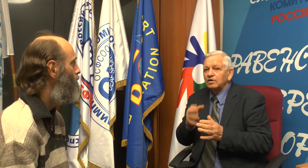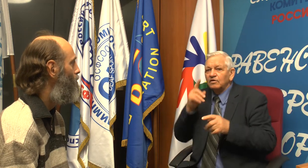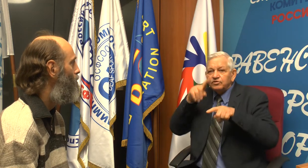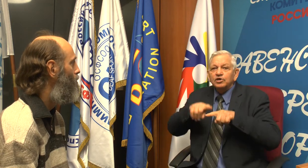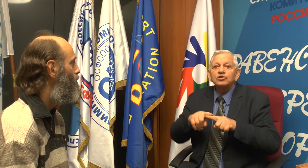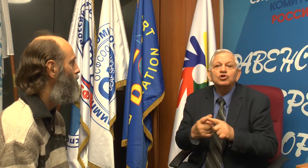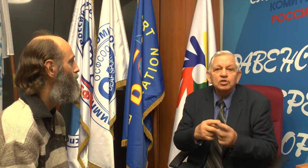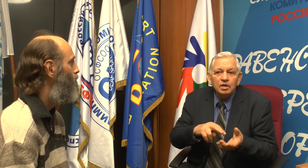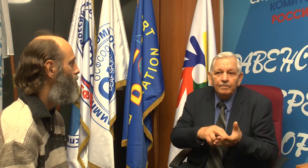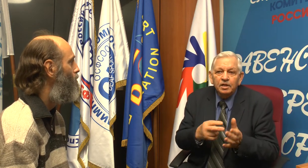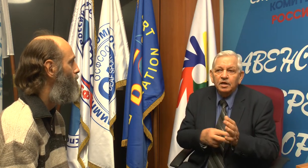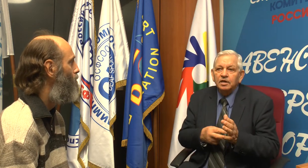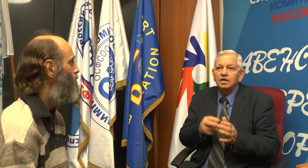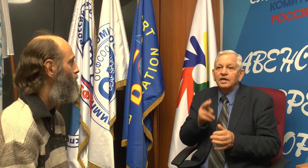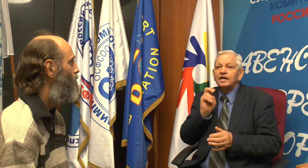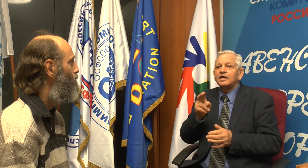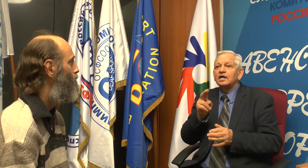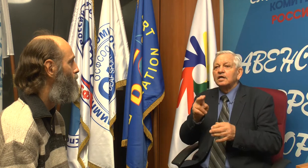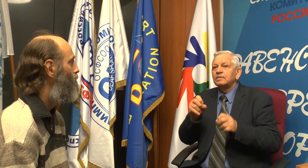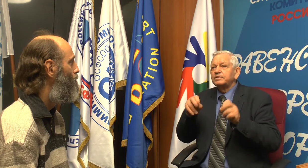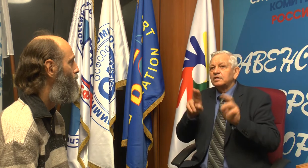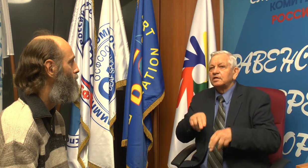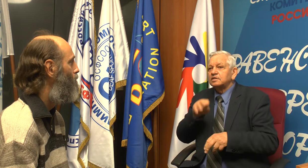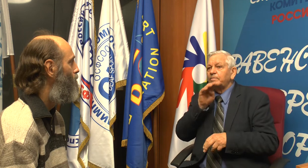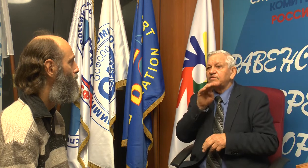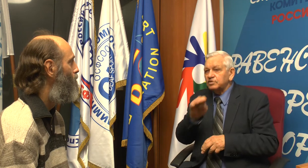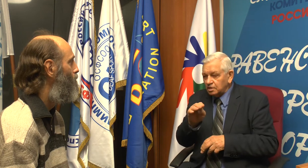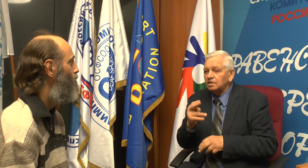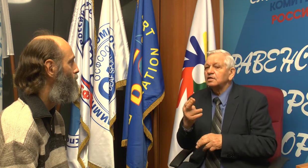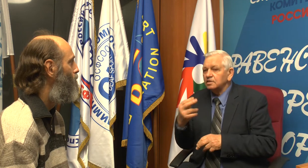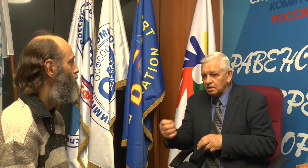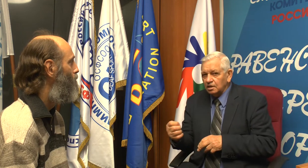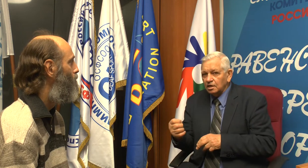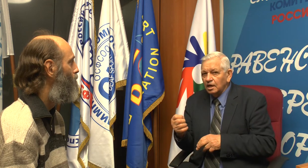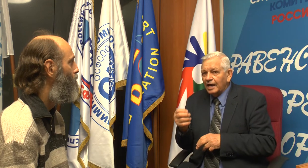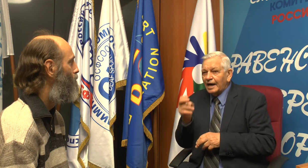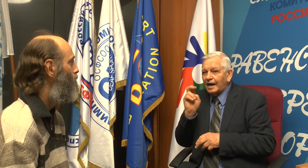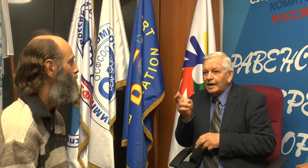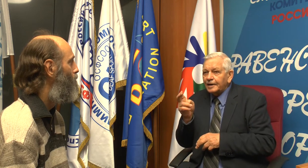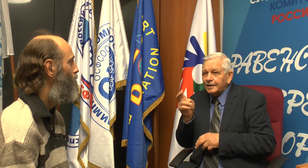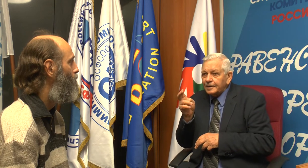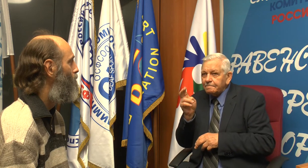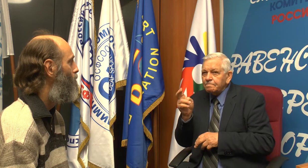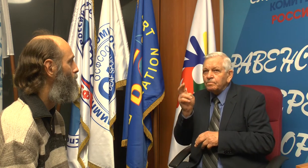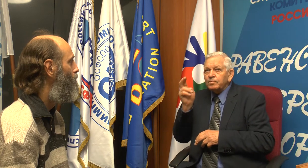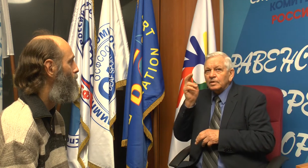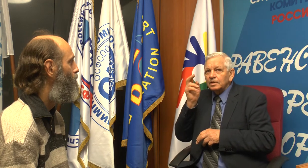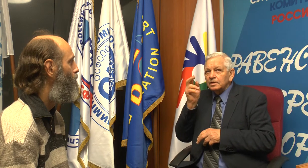в техническом плане, и как специалисты-профессионалы, да. А как